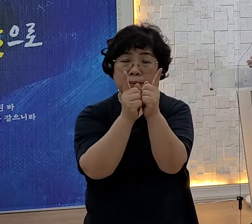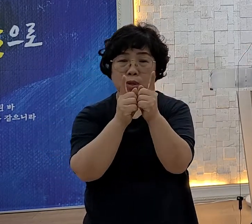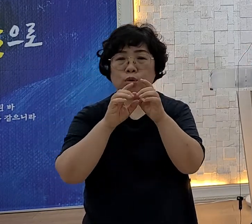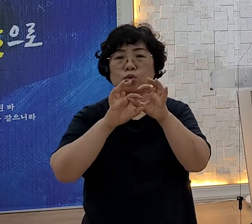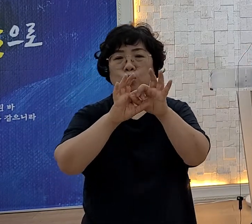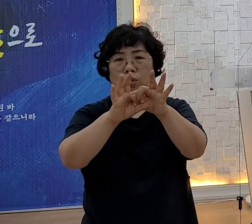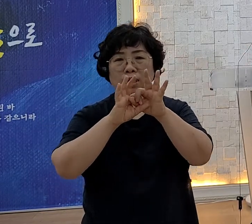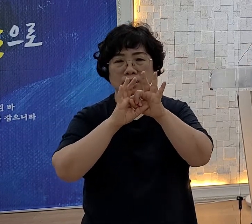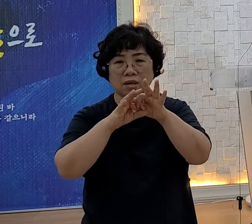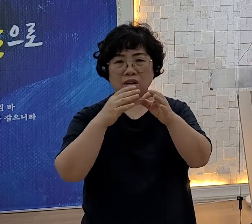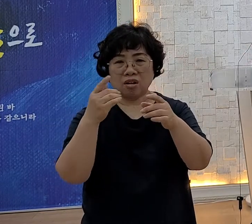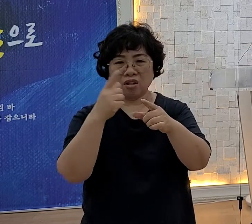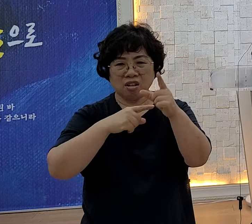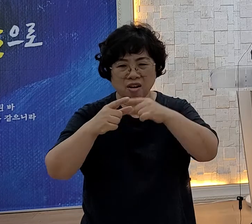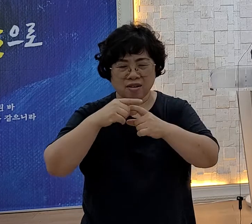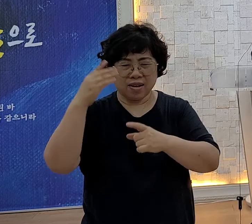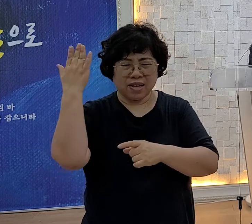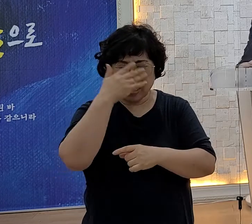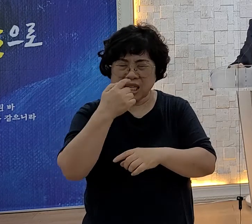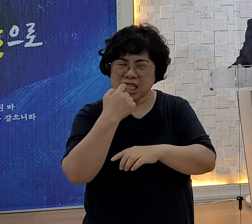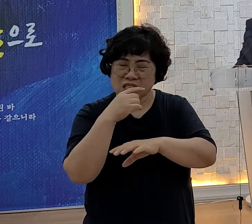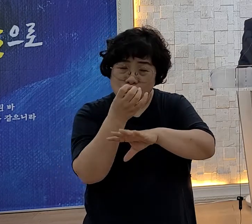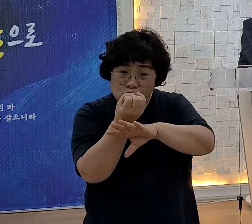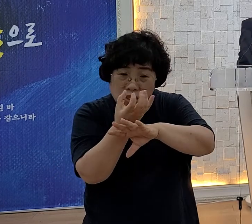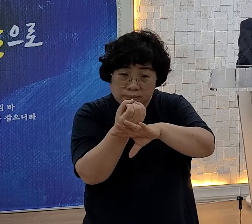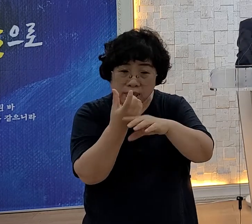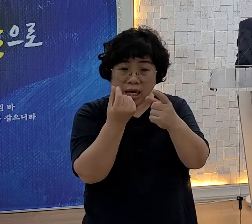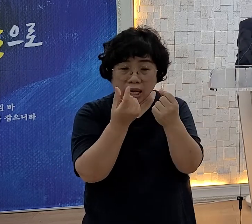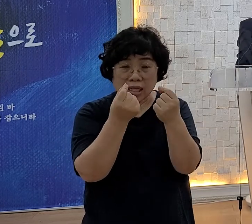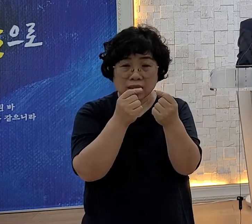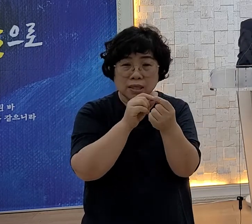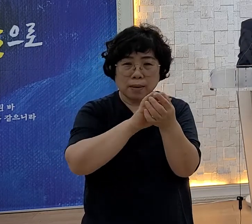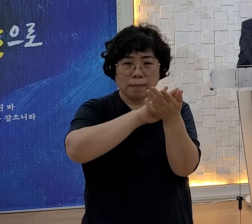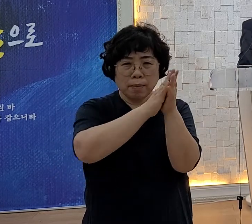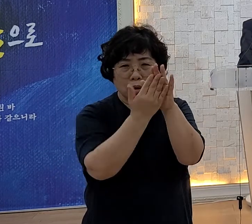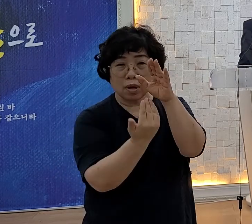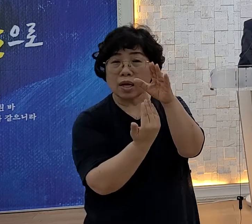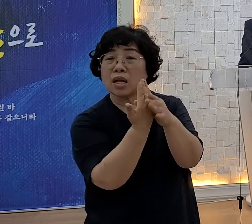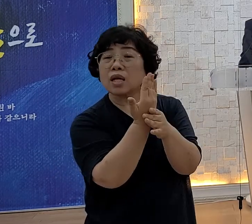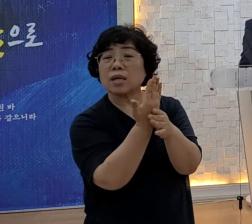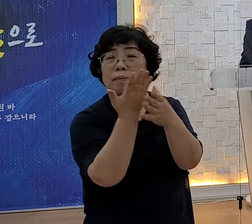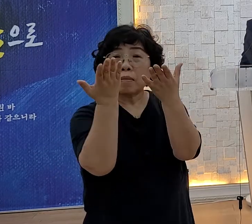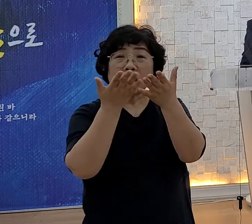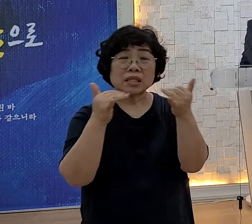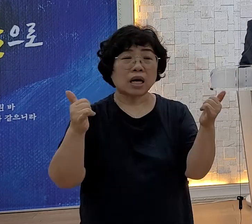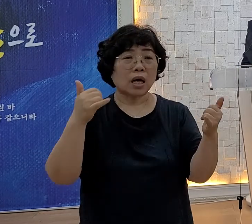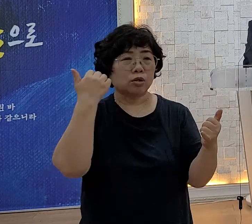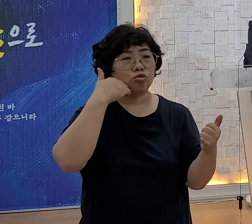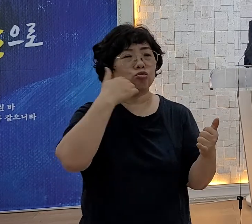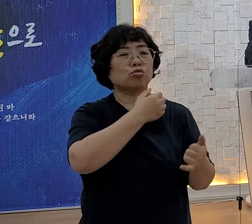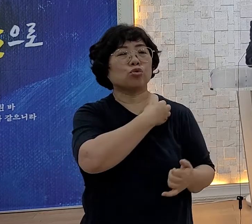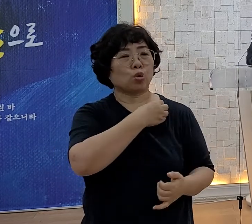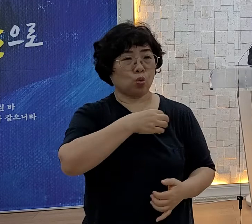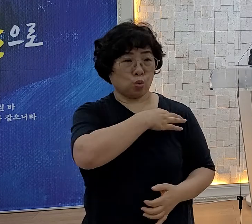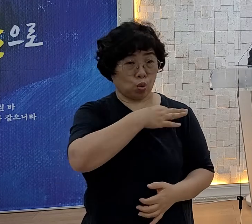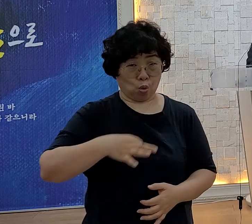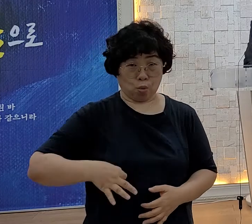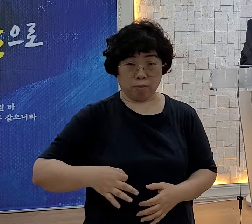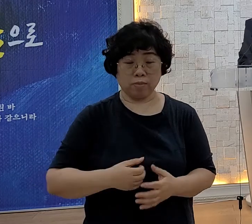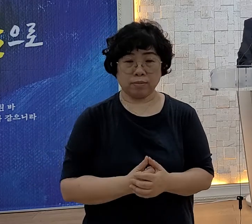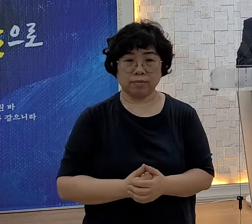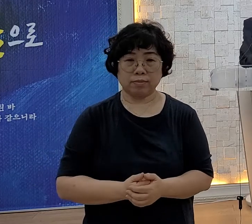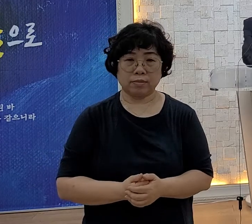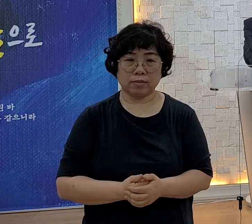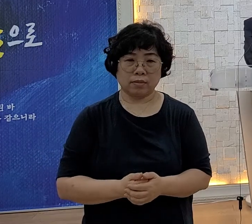허락하셨어요. 욥이 다 빼앗아가도 하나님을 찬양할 인물인 것을 하나님 아셨어요. 그래서 진짜 마귀가